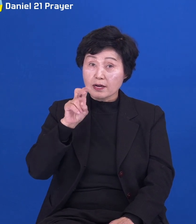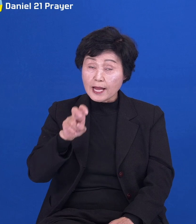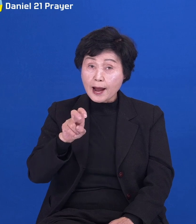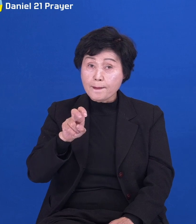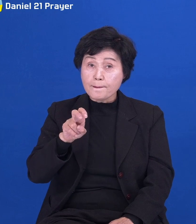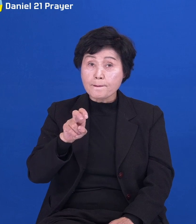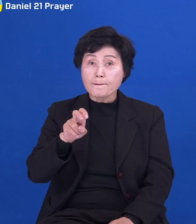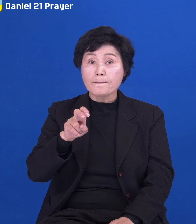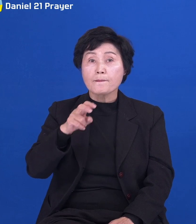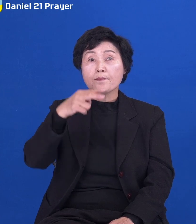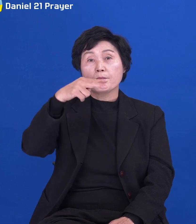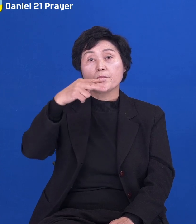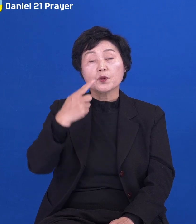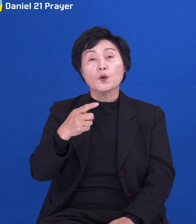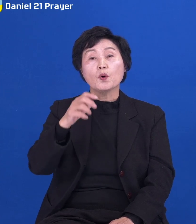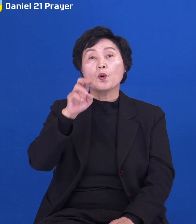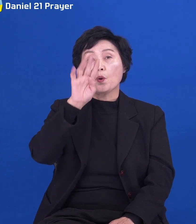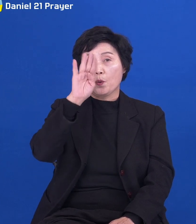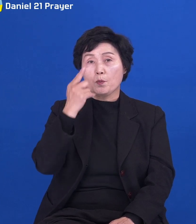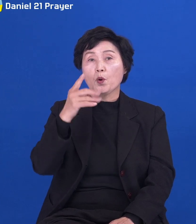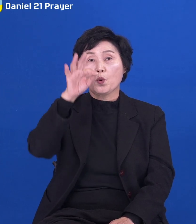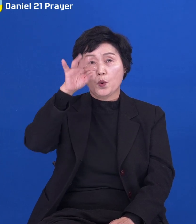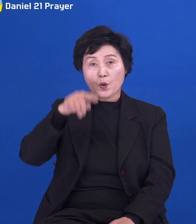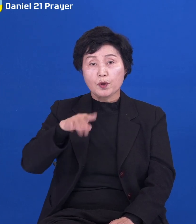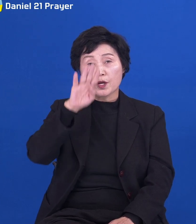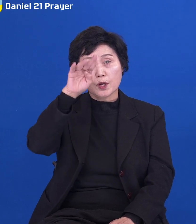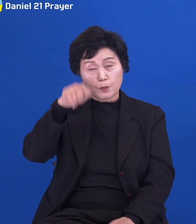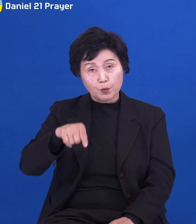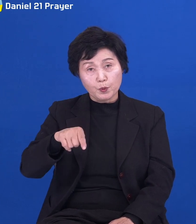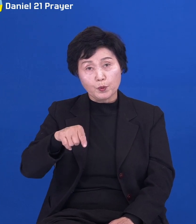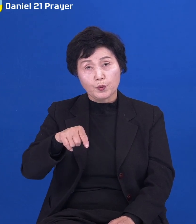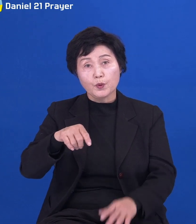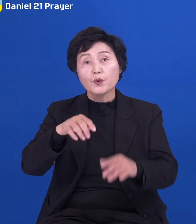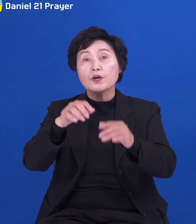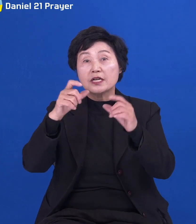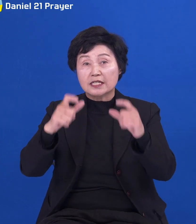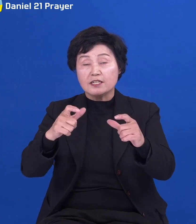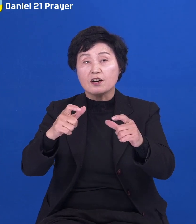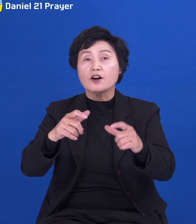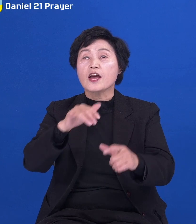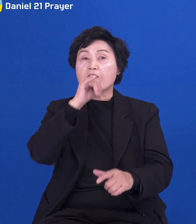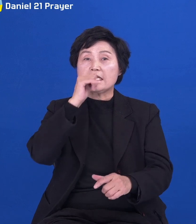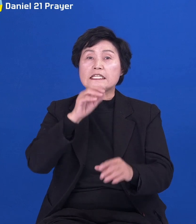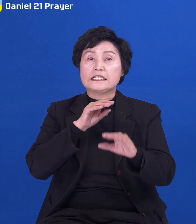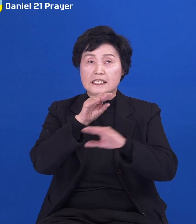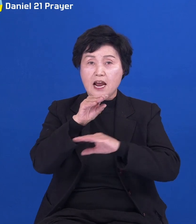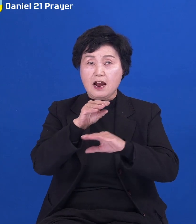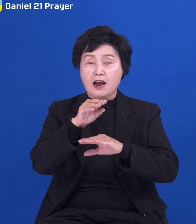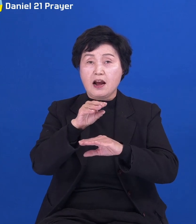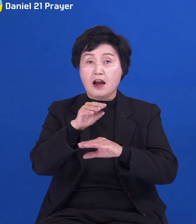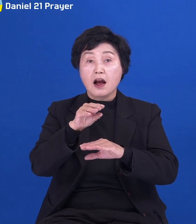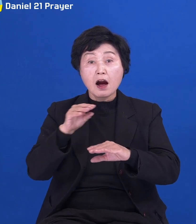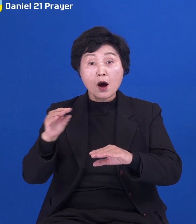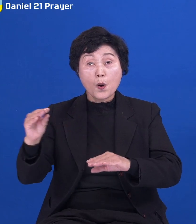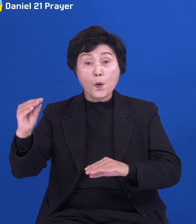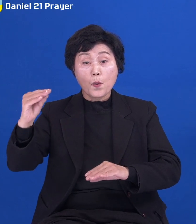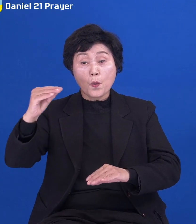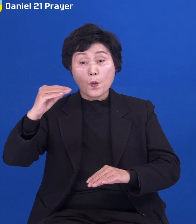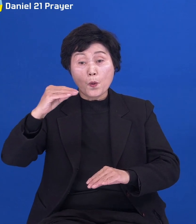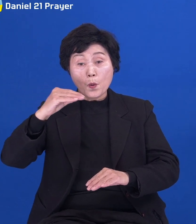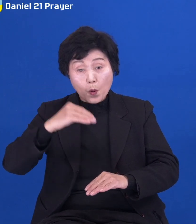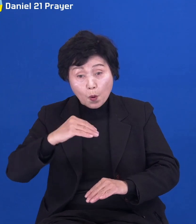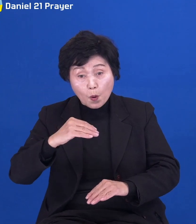보이부 차란 소리예요. 이게 저희가 지금 잡힌 데는 평북도고요. 그러니까 그 차가 들어오는가 동시에 1분이